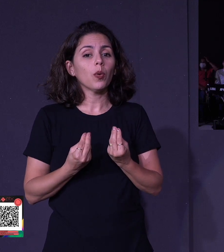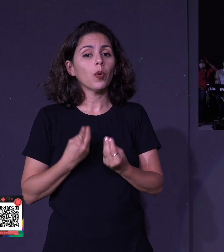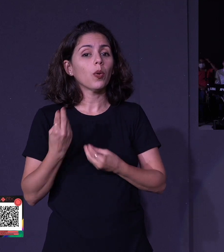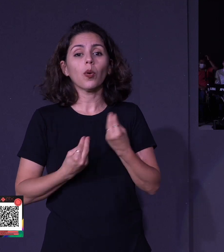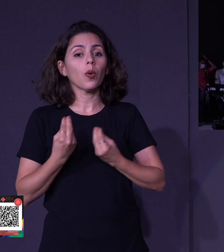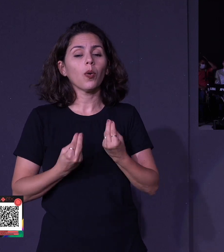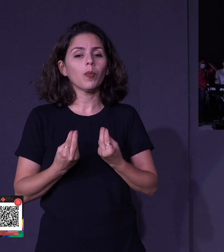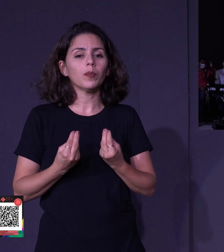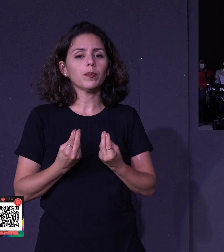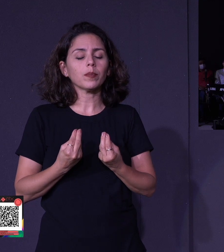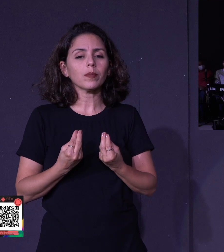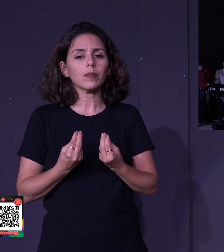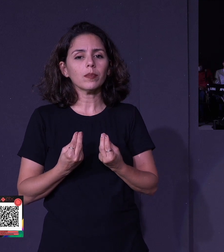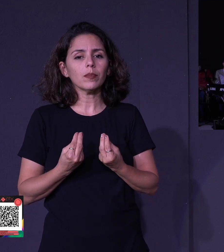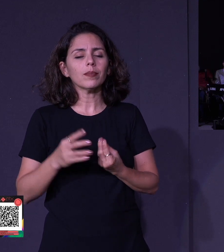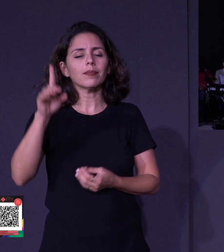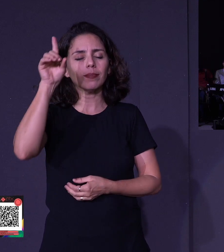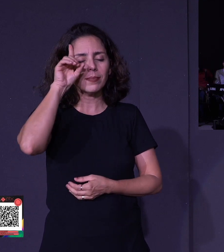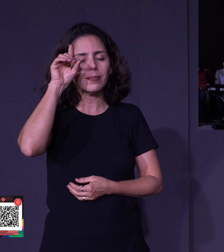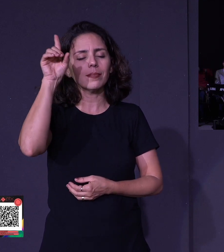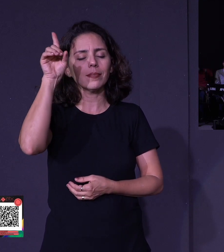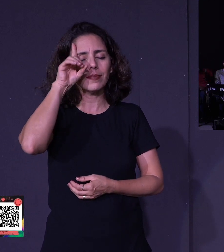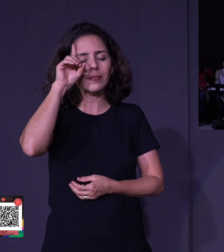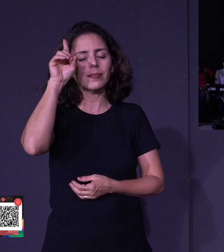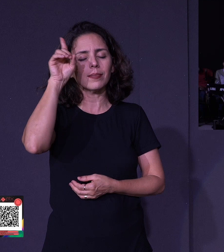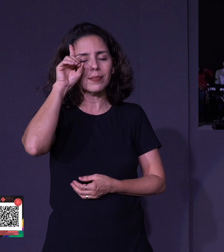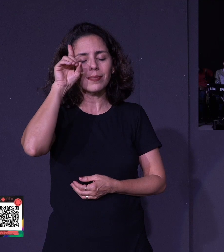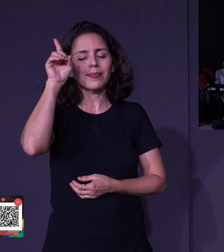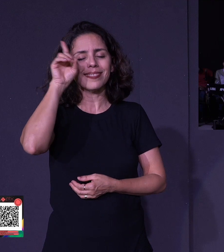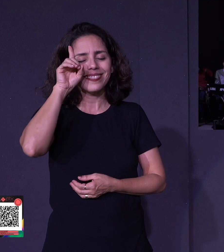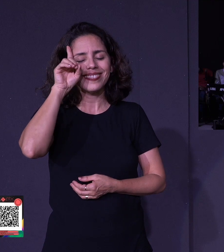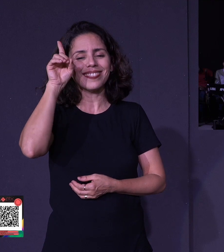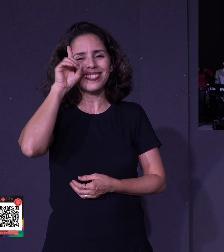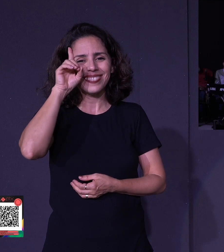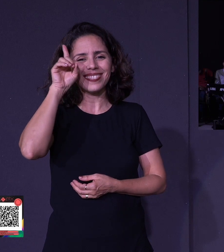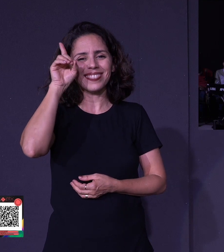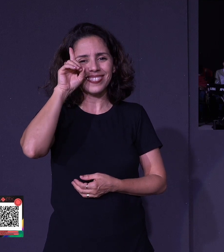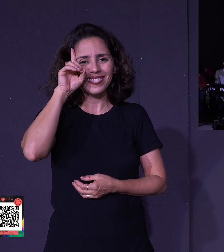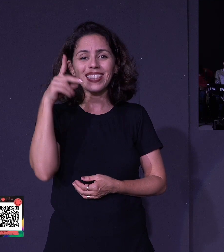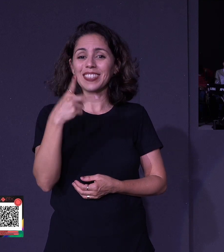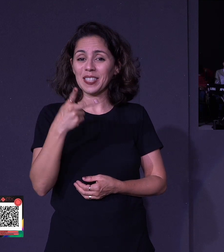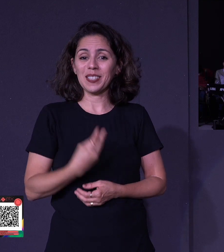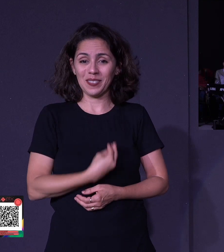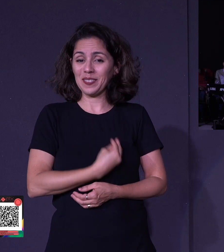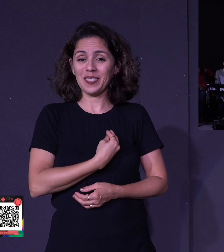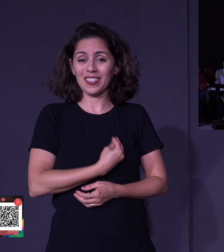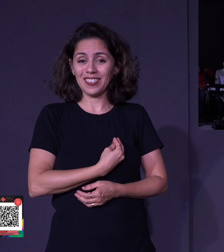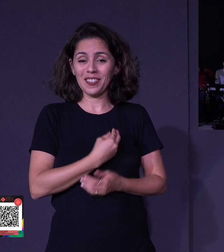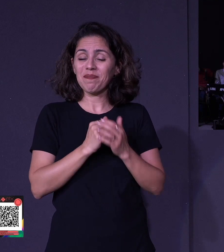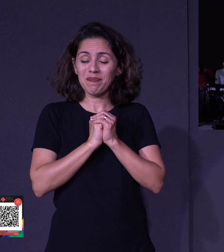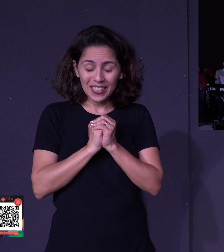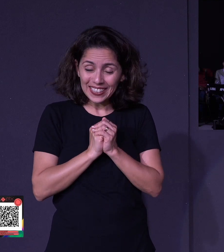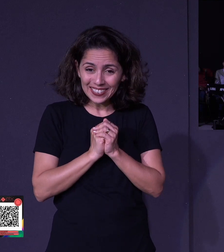Por todos os dias da tua vida. Você pode dizer